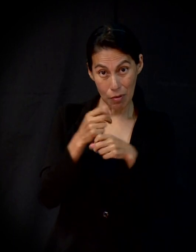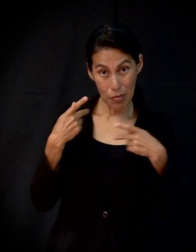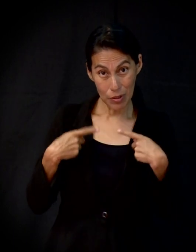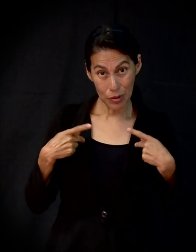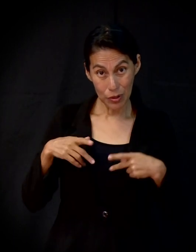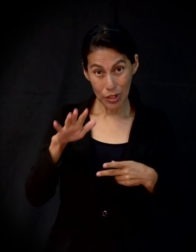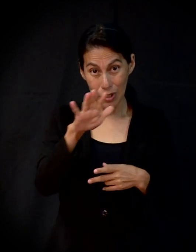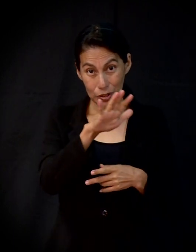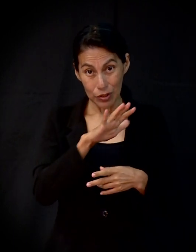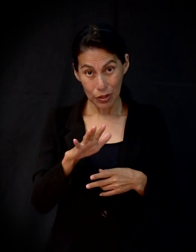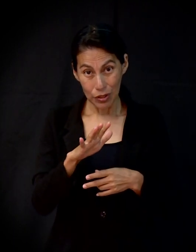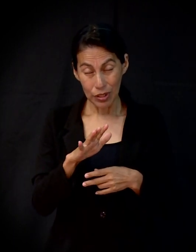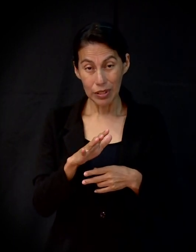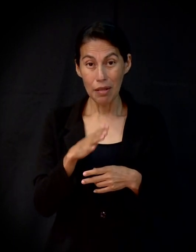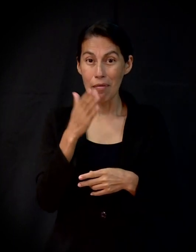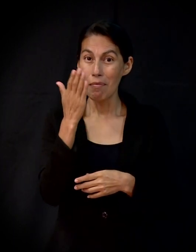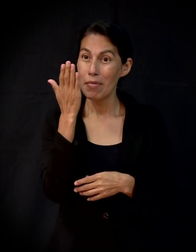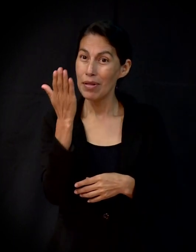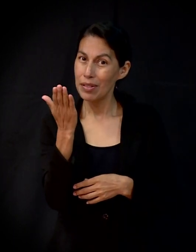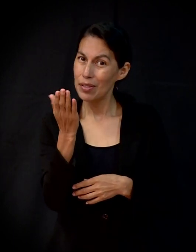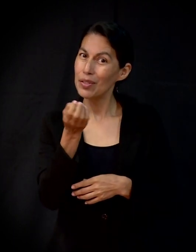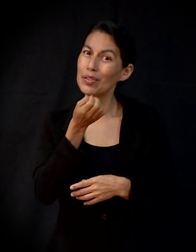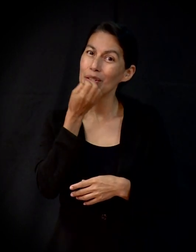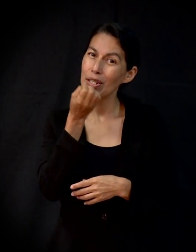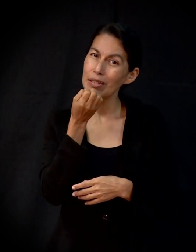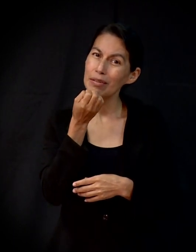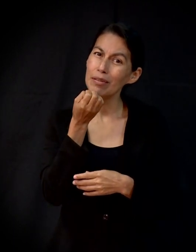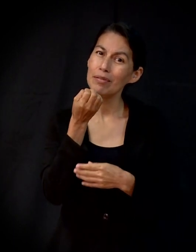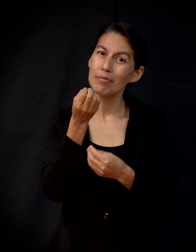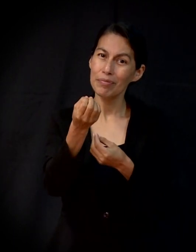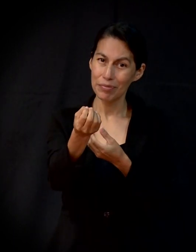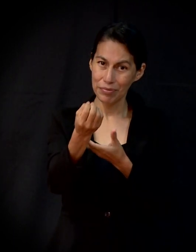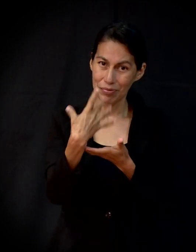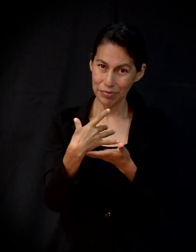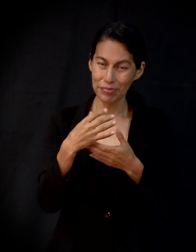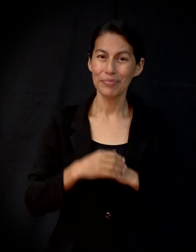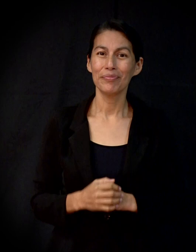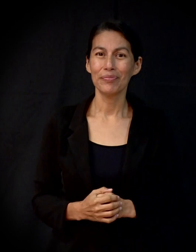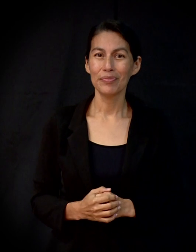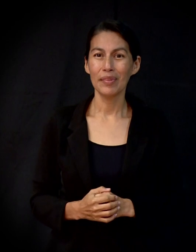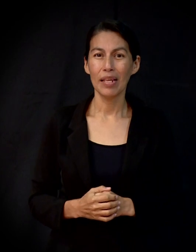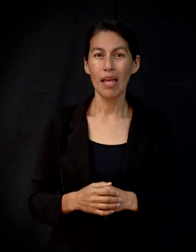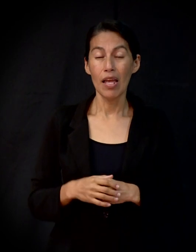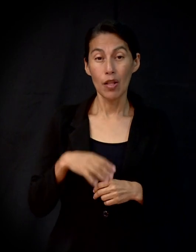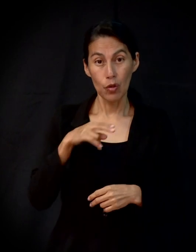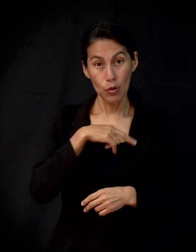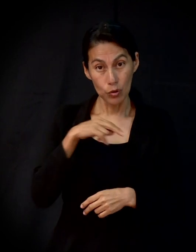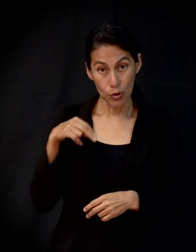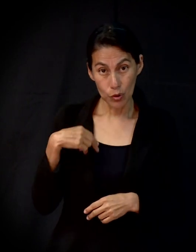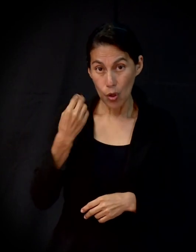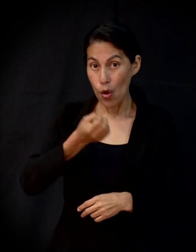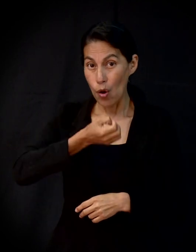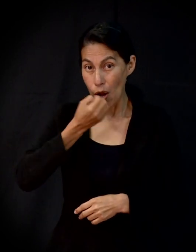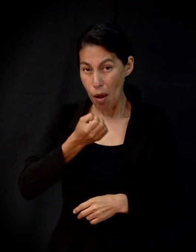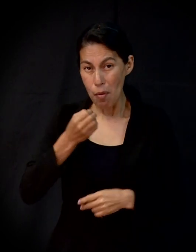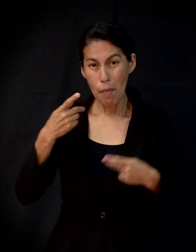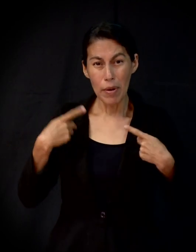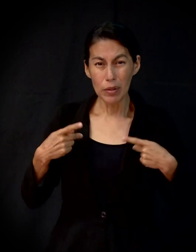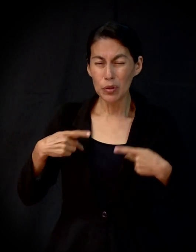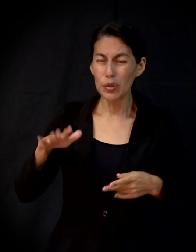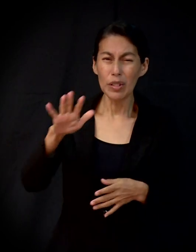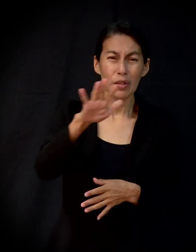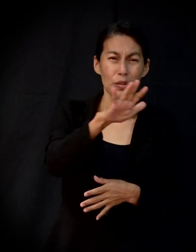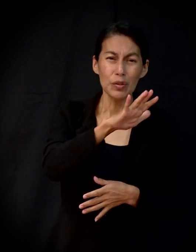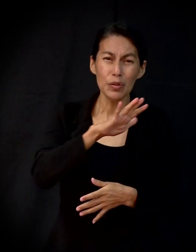su segunda oración. ¿Con qué propósito? Para que nosotros oremos y todas las personas que